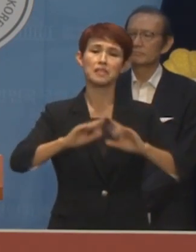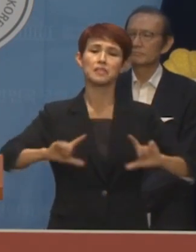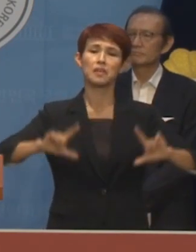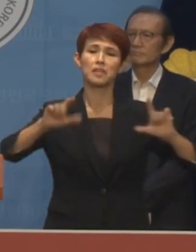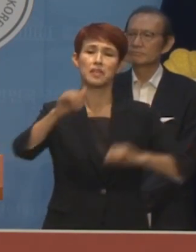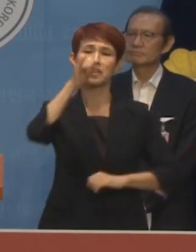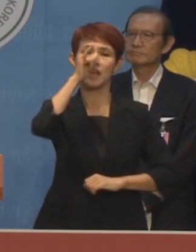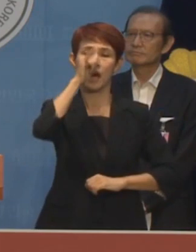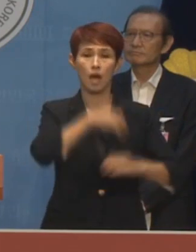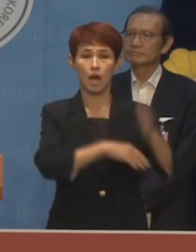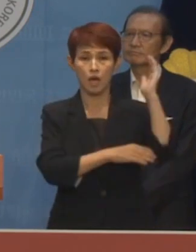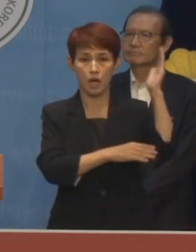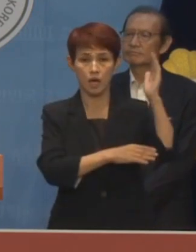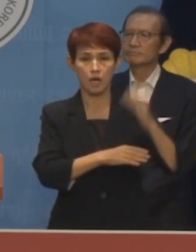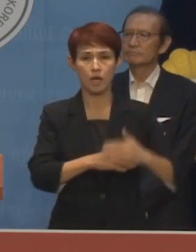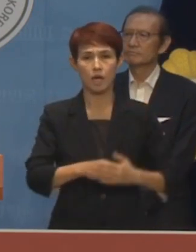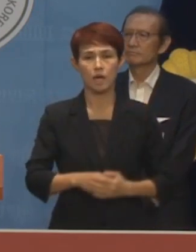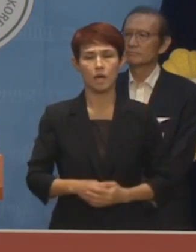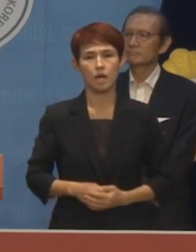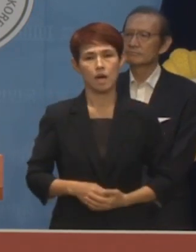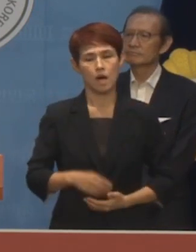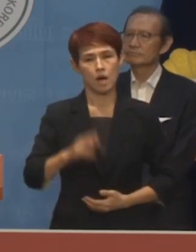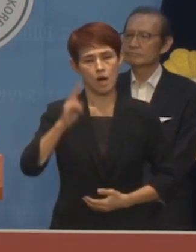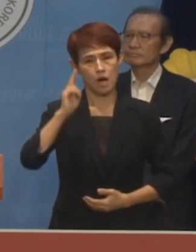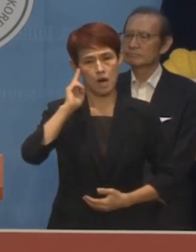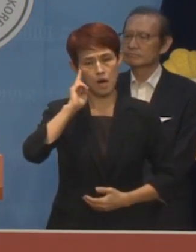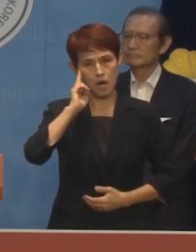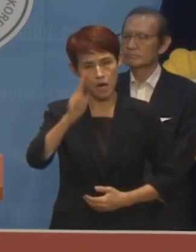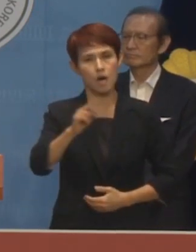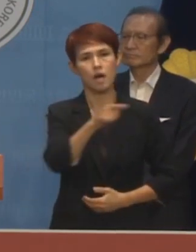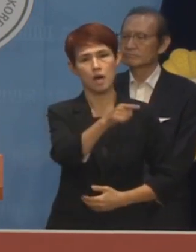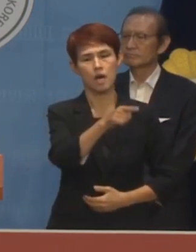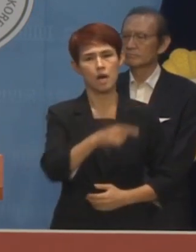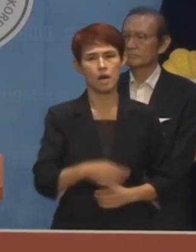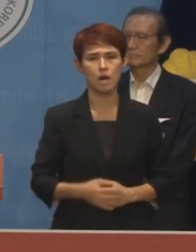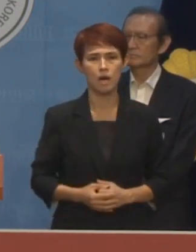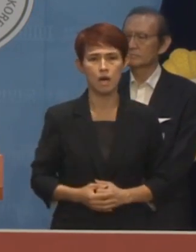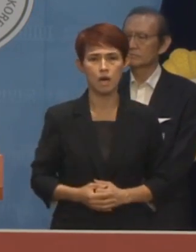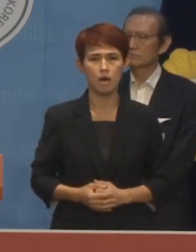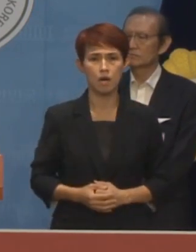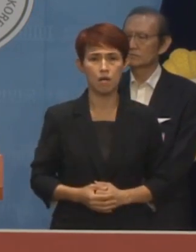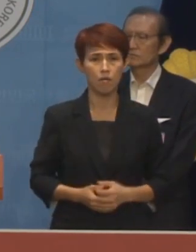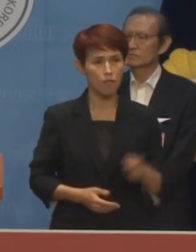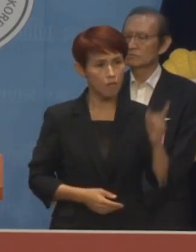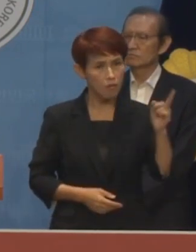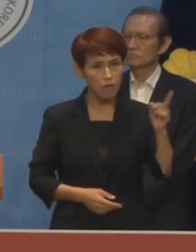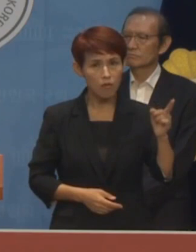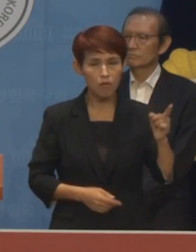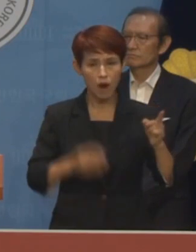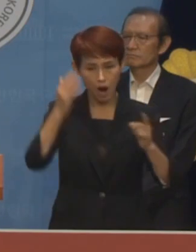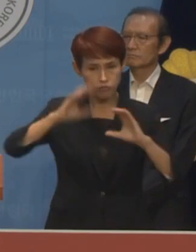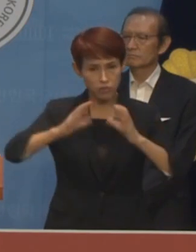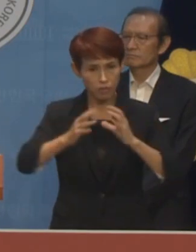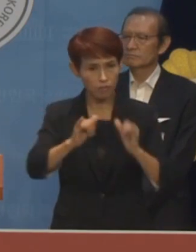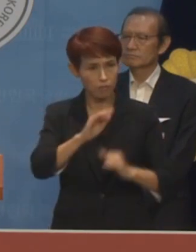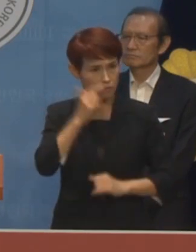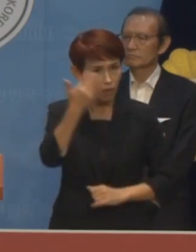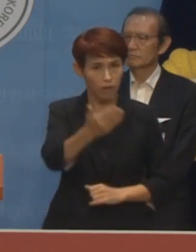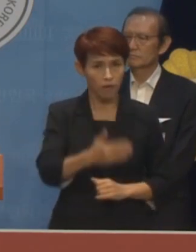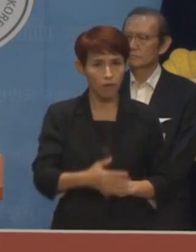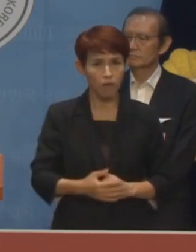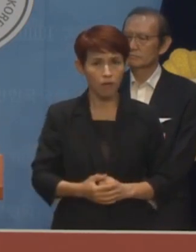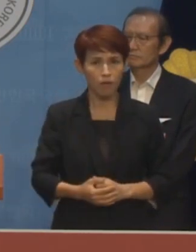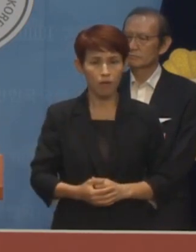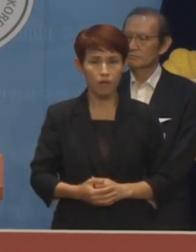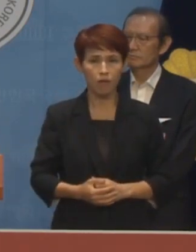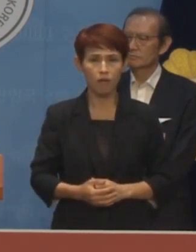정당화를 주장하는 경천 동지할 부안애동하는 자들로 도대체 이들은 어느 나라의 국적이며 어느 나라의